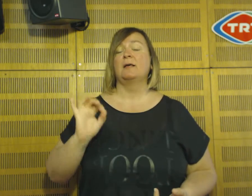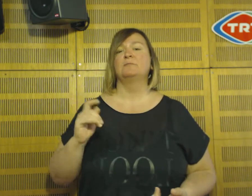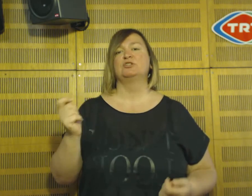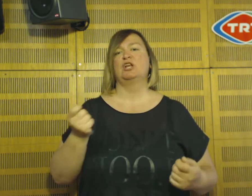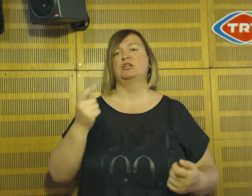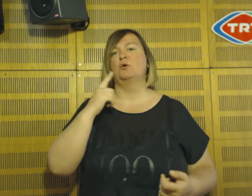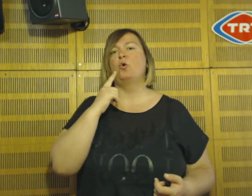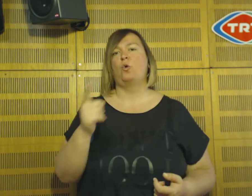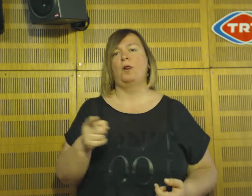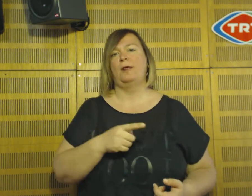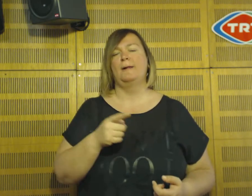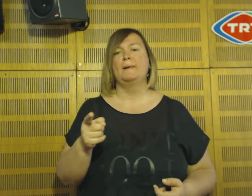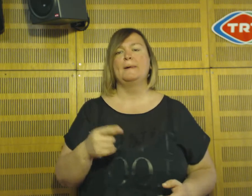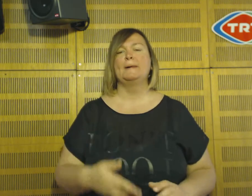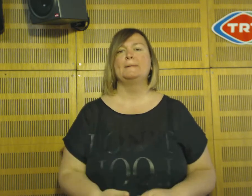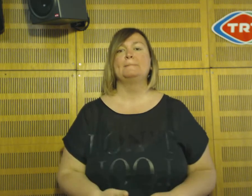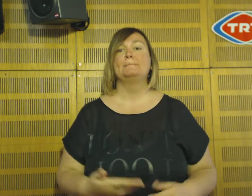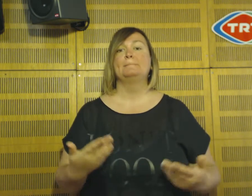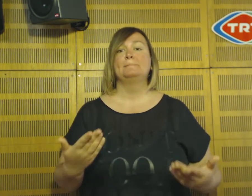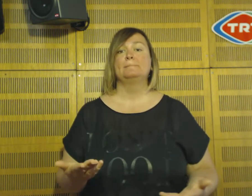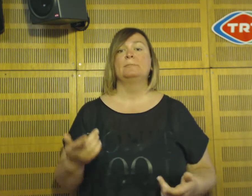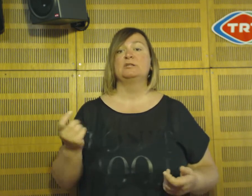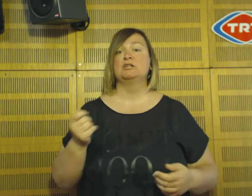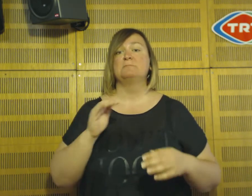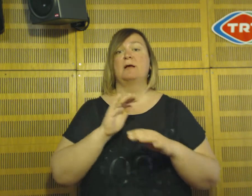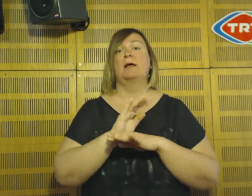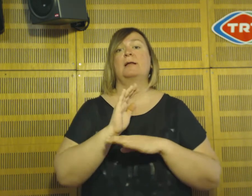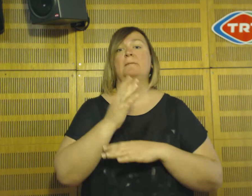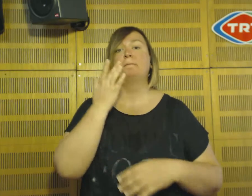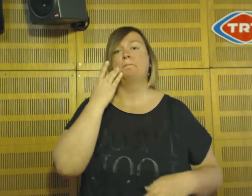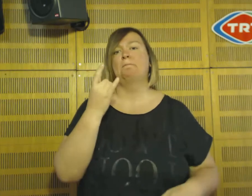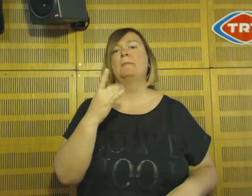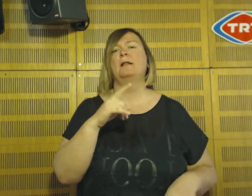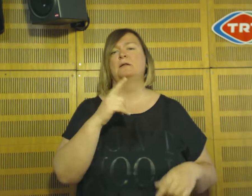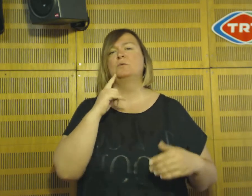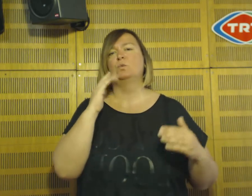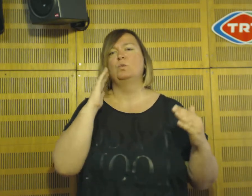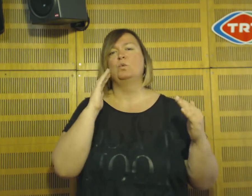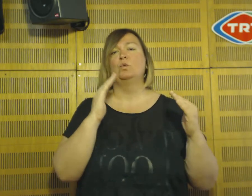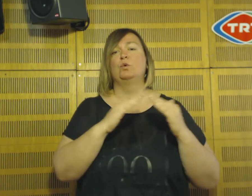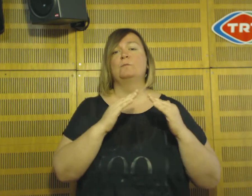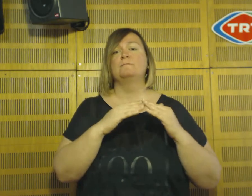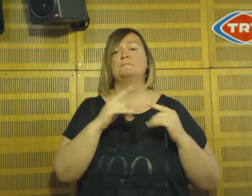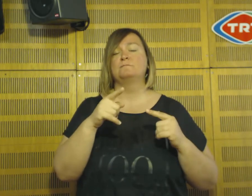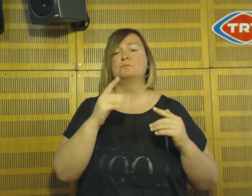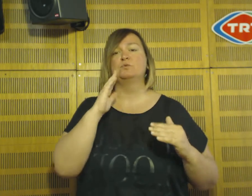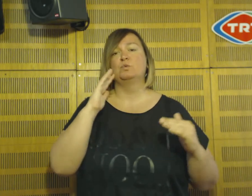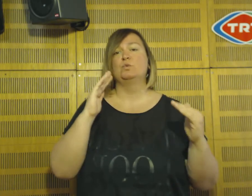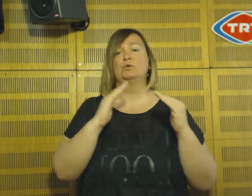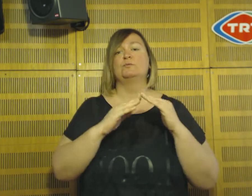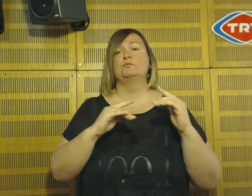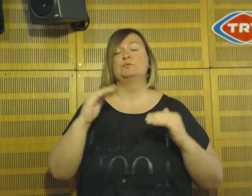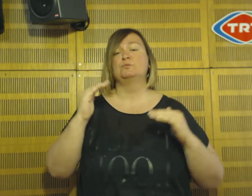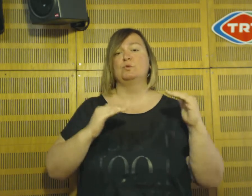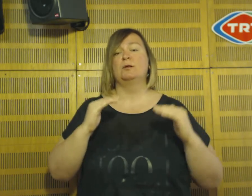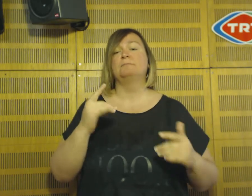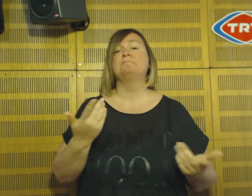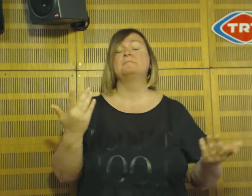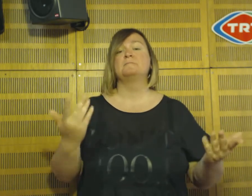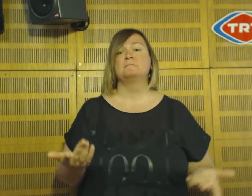çalışan açısından. Hı hı. Çünkü çalışma hayatı belli bir uyum süresini gerektirir, belli bir oryantasyon süresini gerektirir. Aslında temel